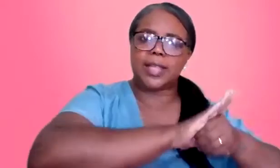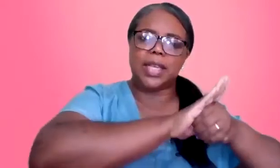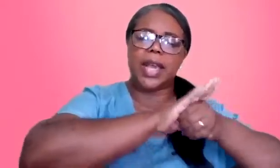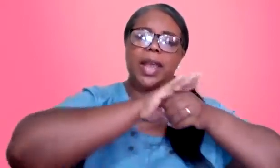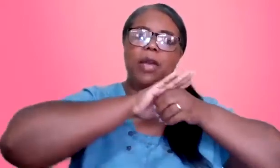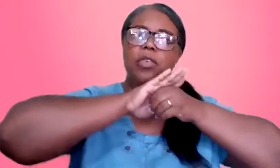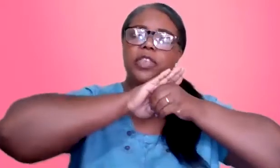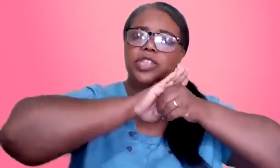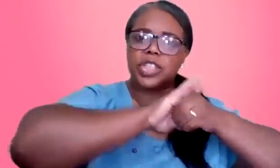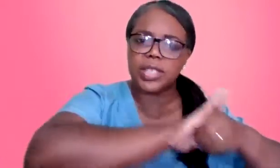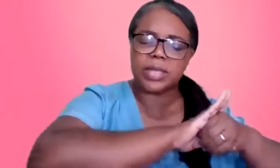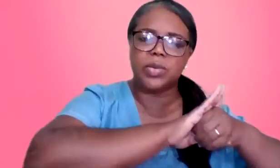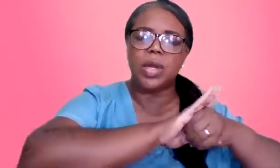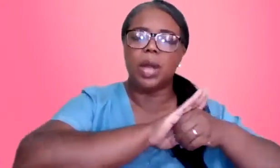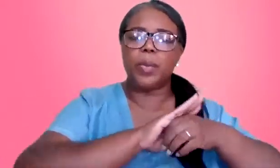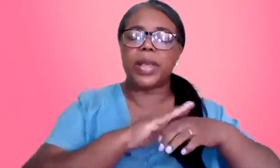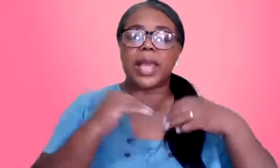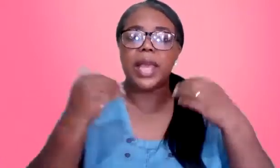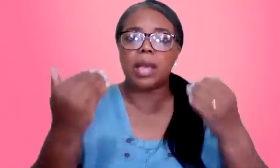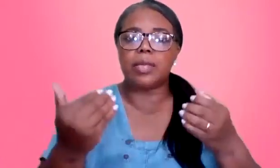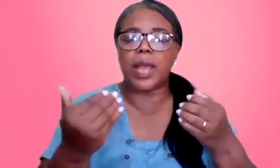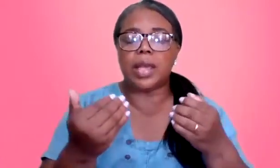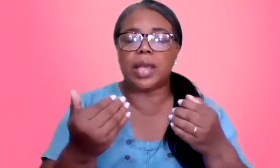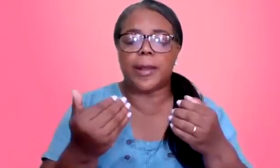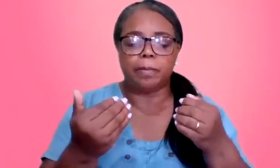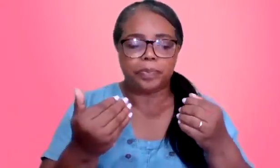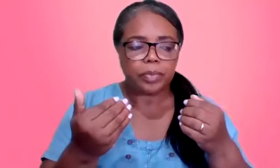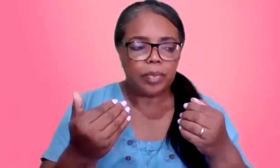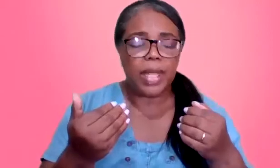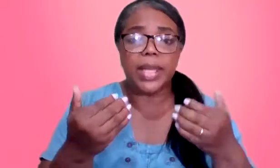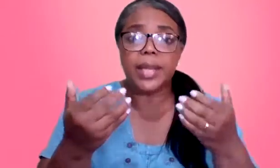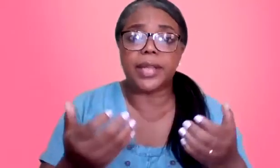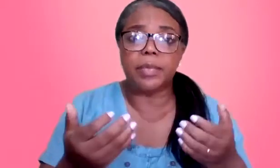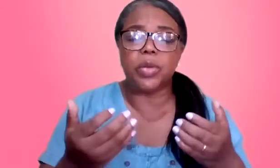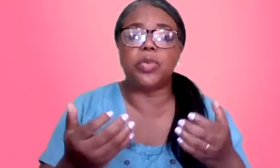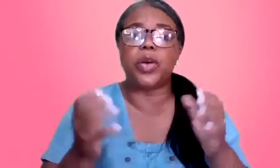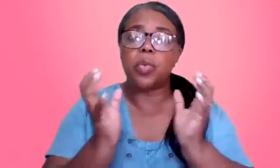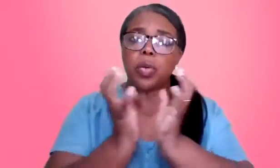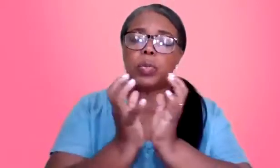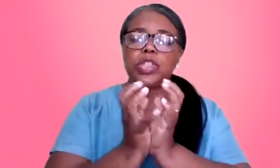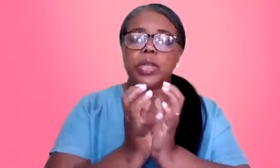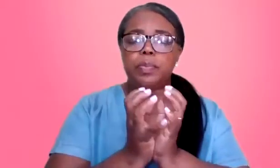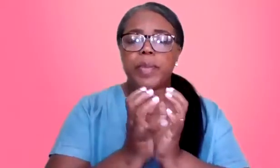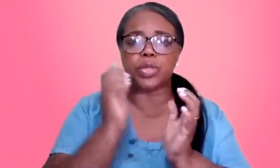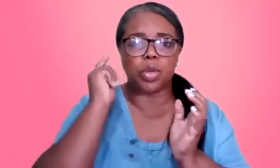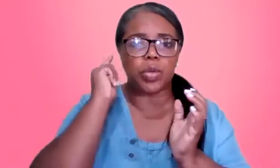né, isso aqui é ouvintismo, porque que determinou? Foram um grupo de